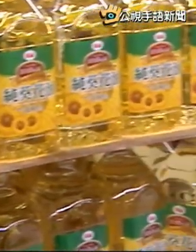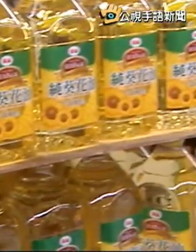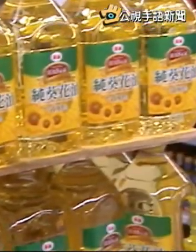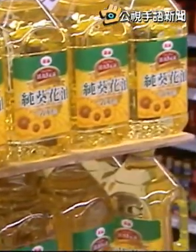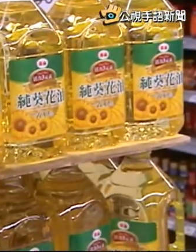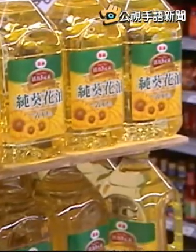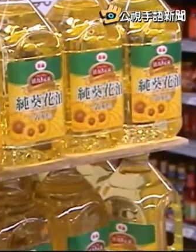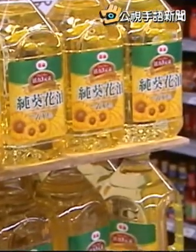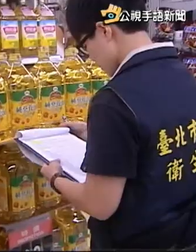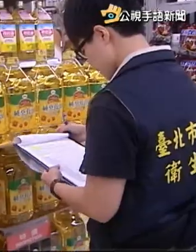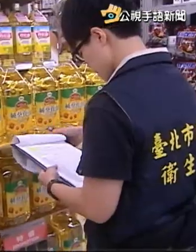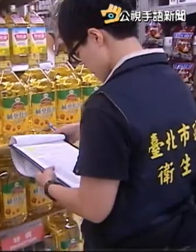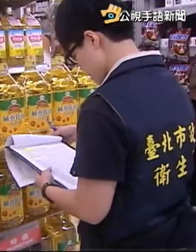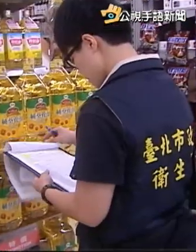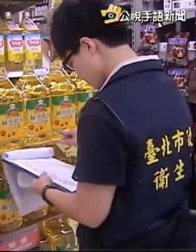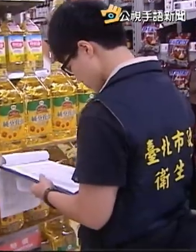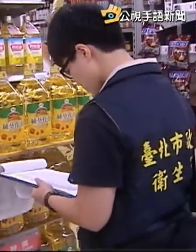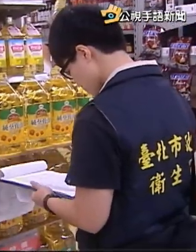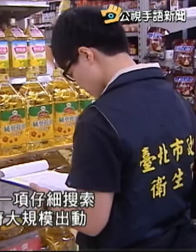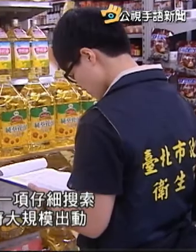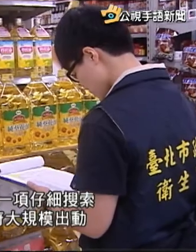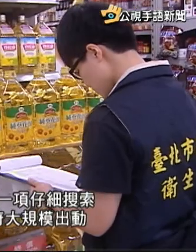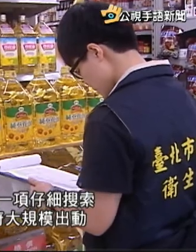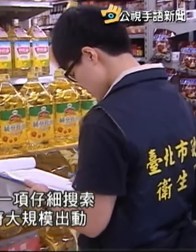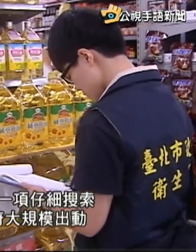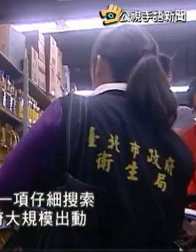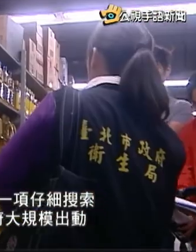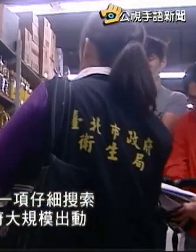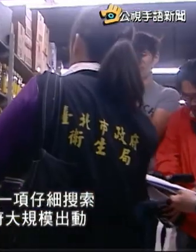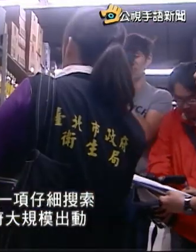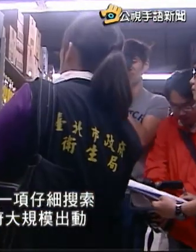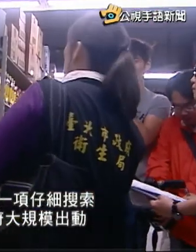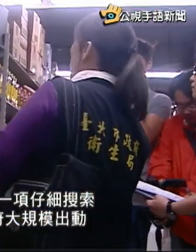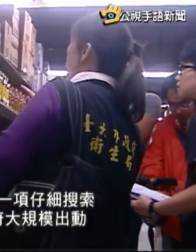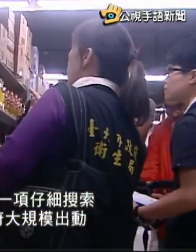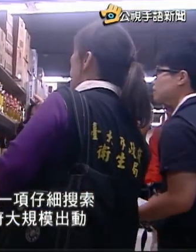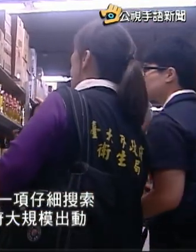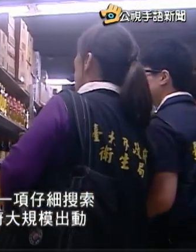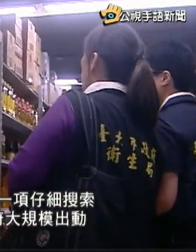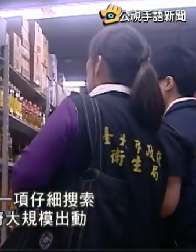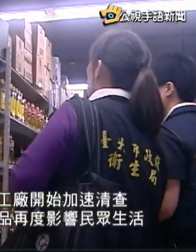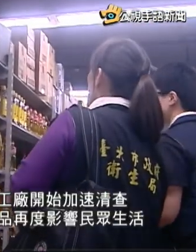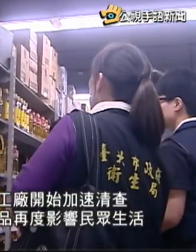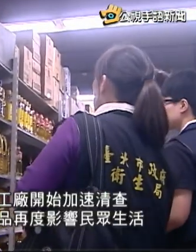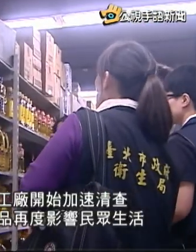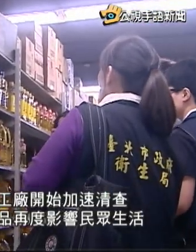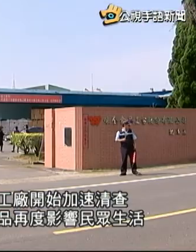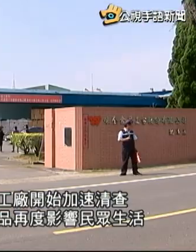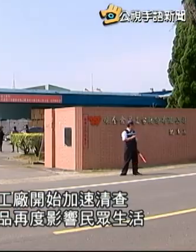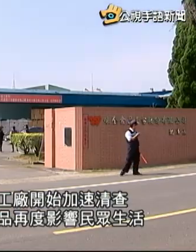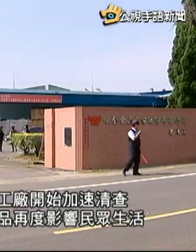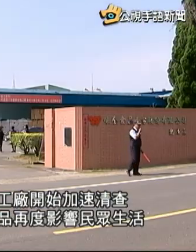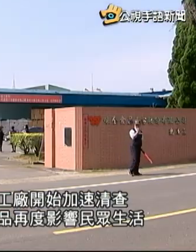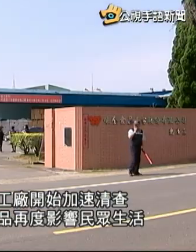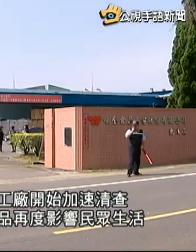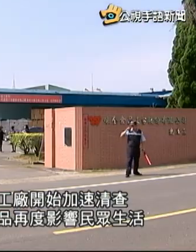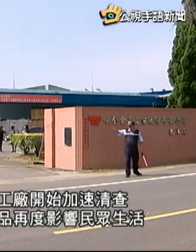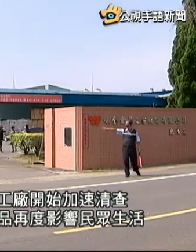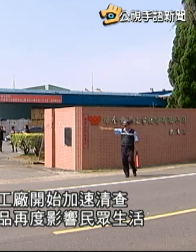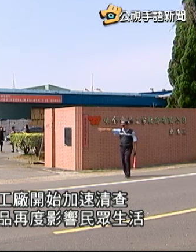有其他的都下来了吗？ 一项一项仔细搜索，政府大规模出动，从卖场和工厂开始加速清查，遏制